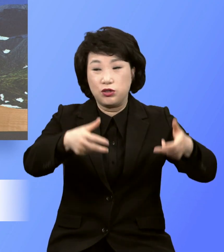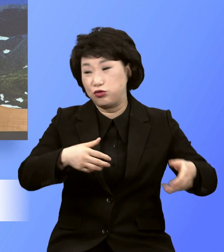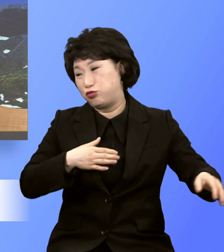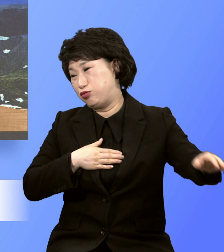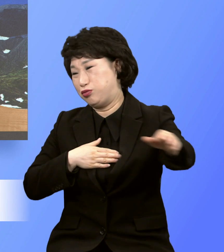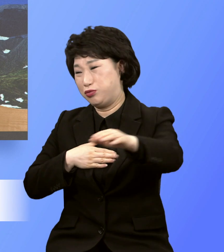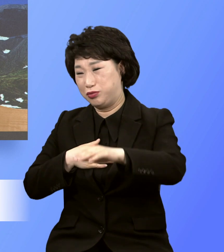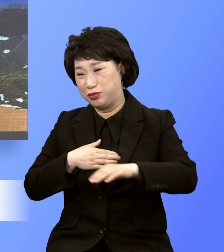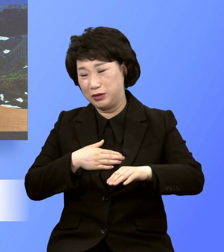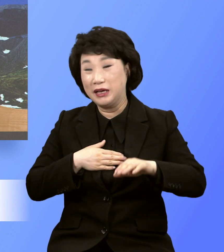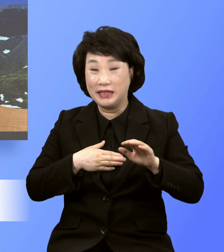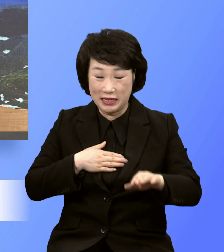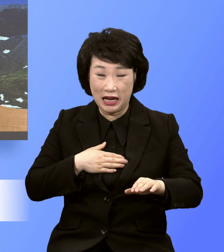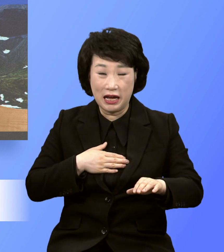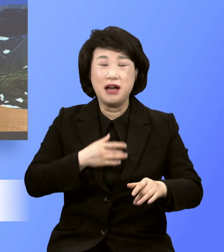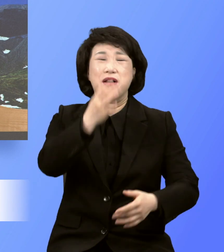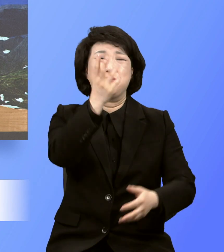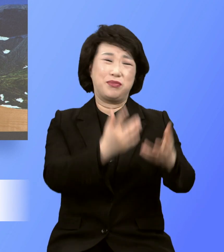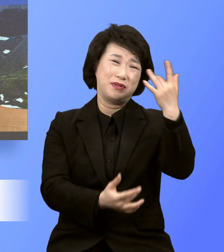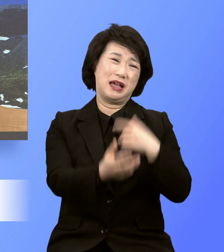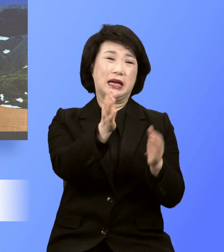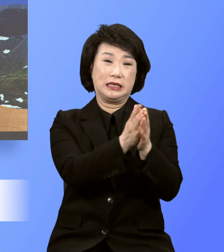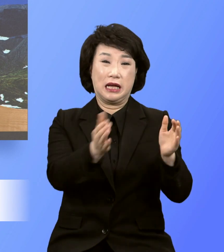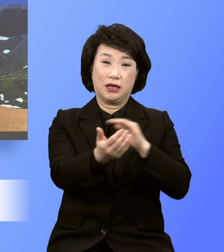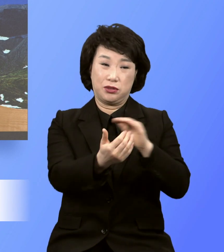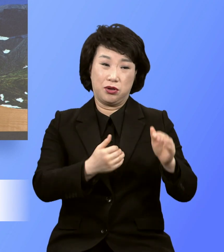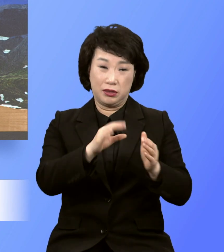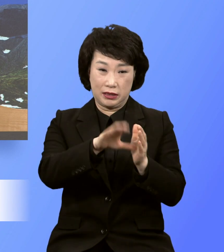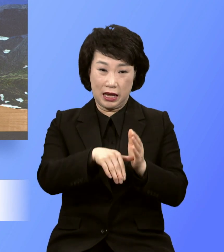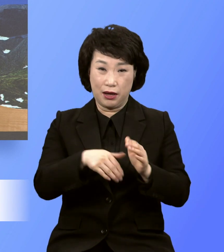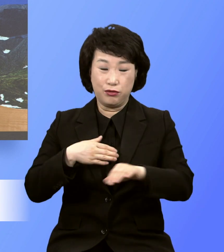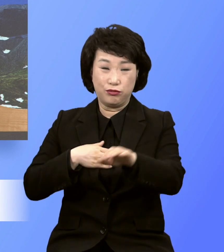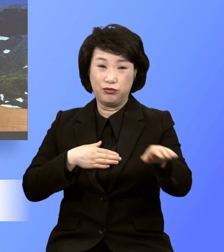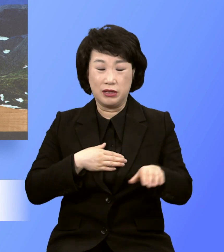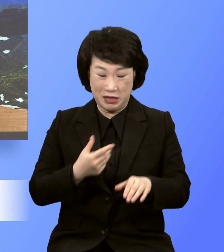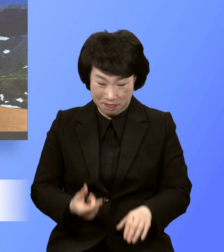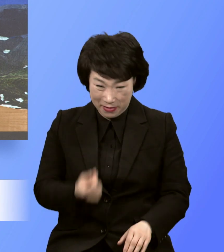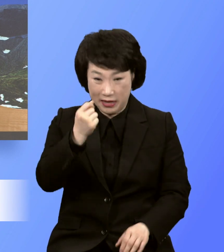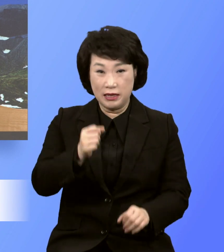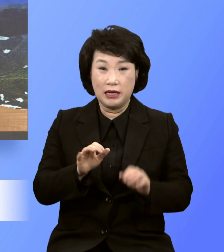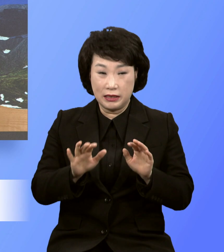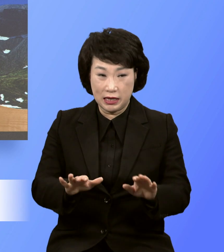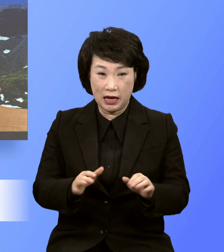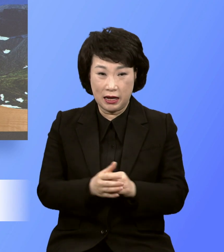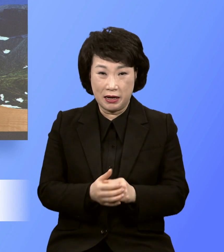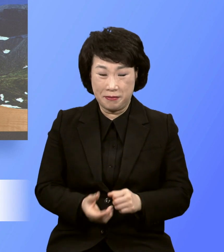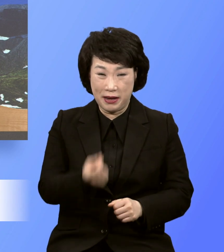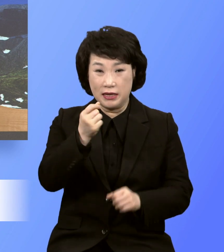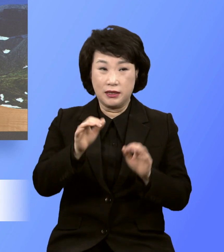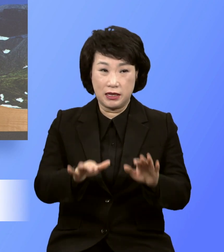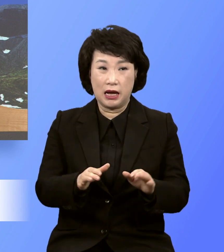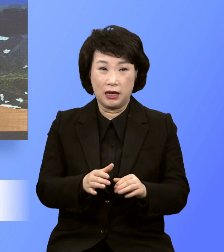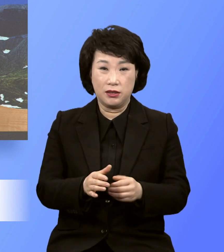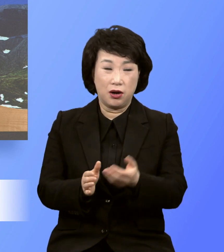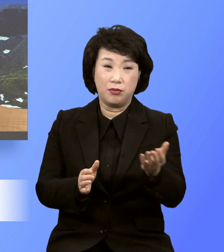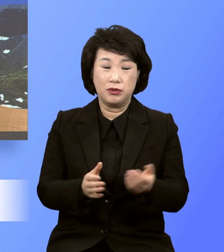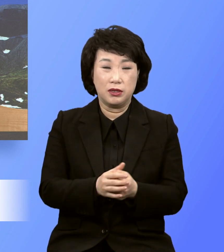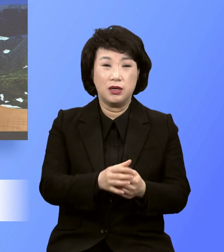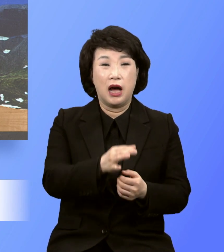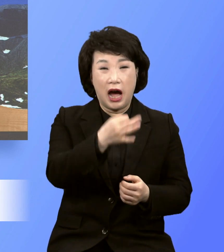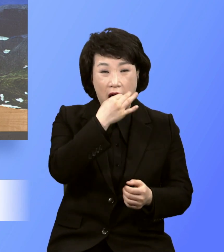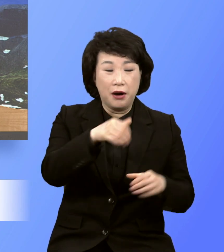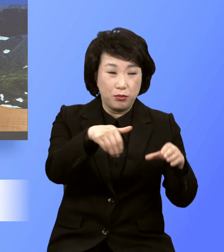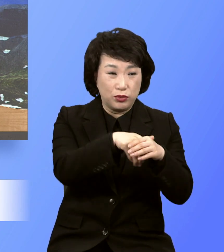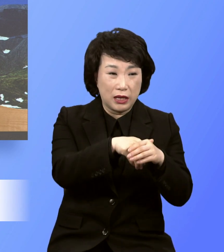지구촌이 불사름이 시작되기 전에 우리는 속시 물질 문명의 정욕에